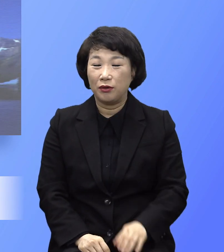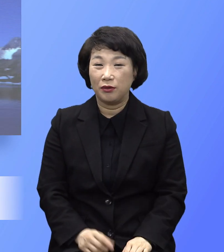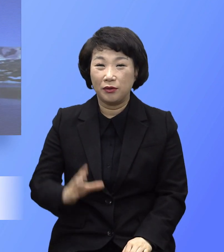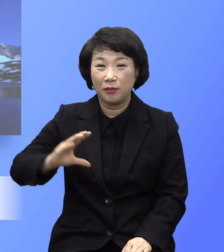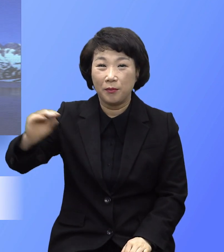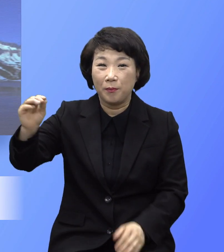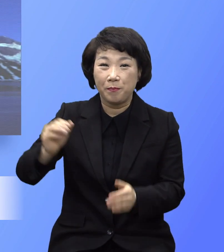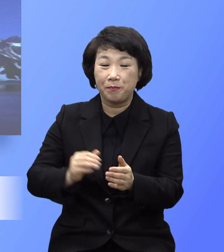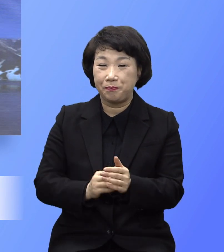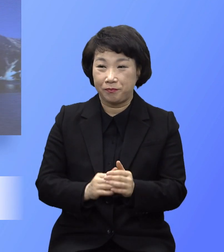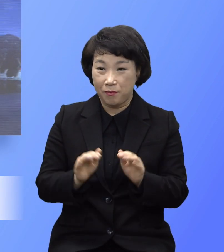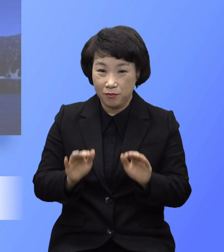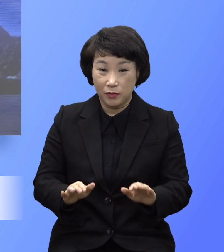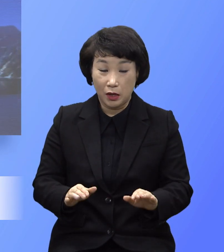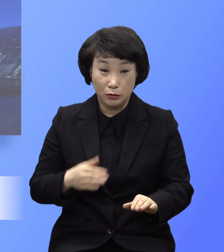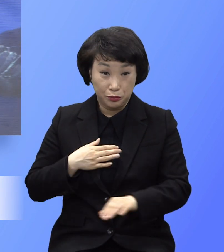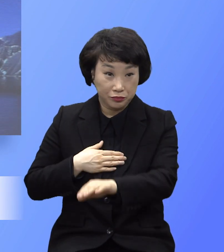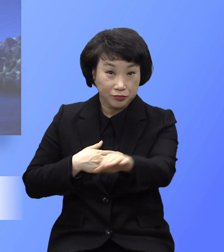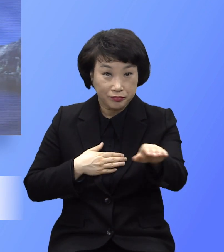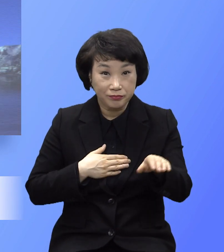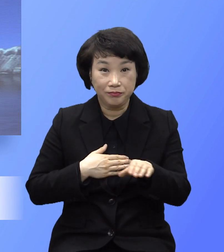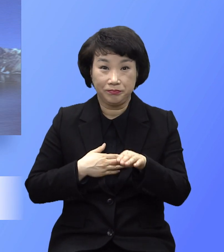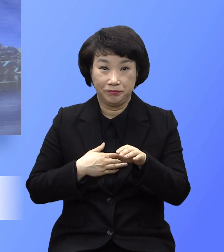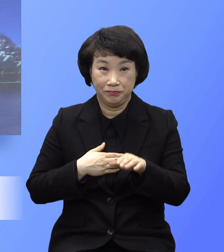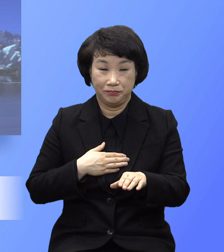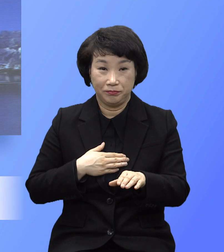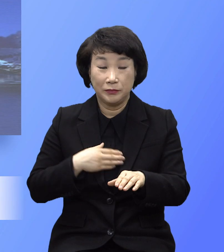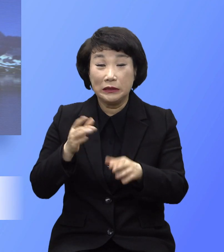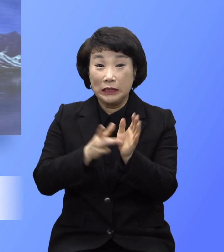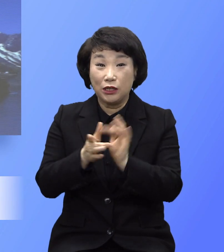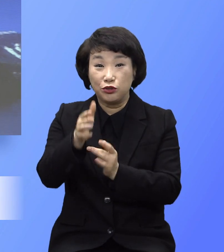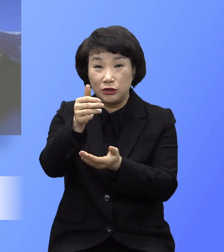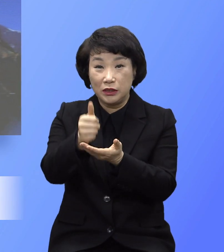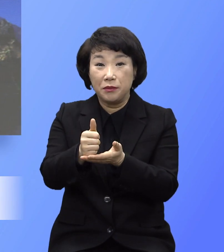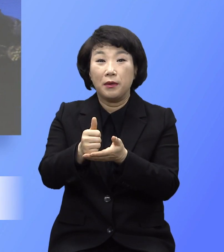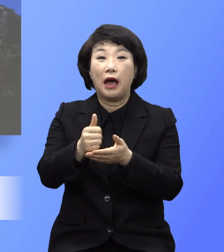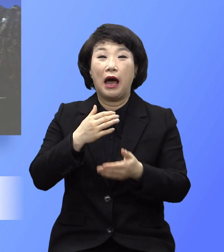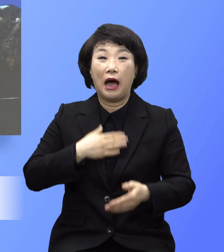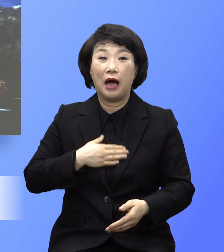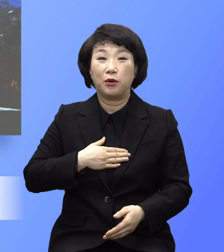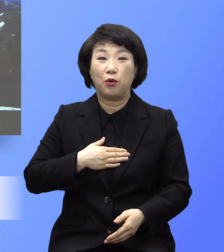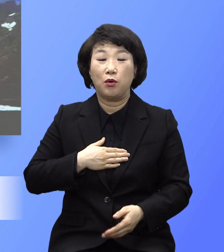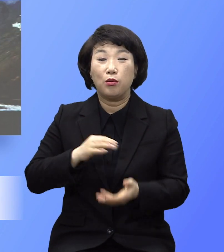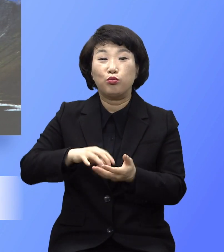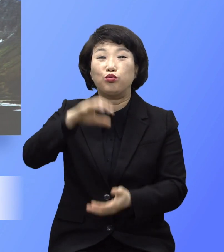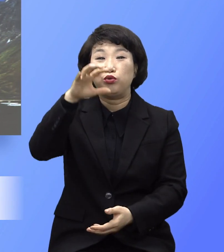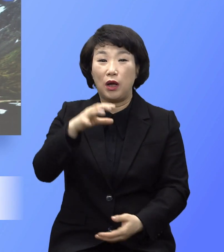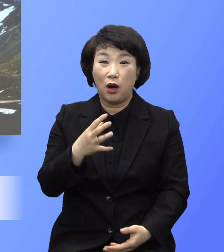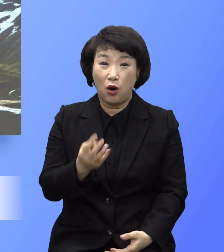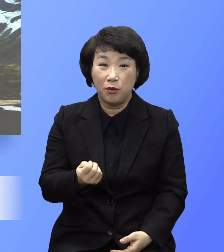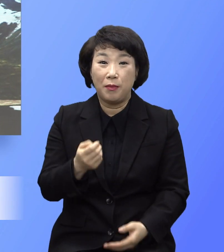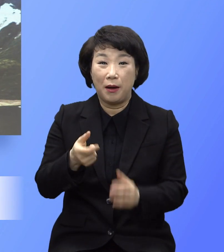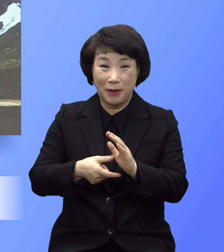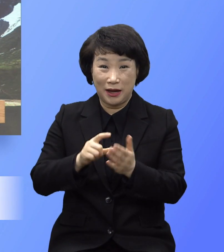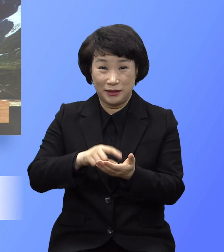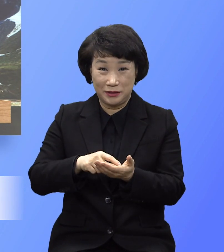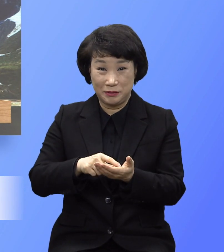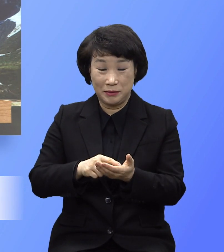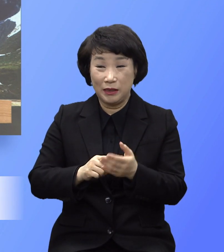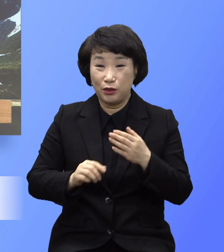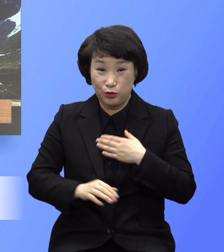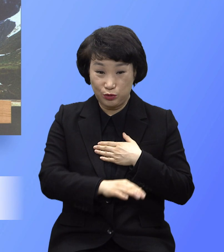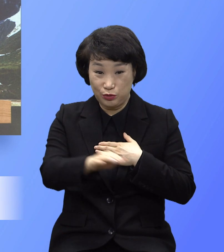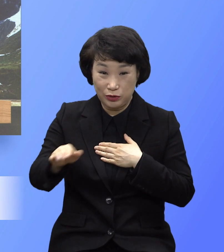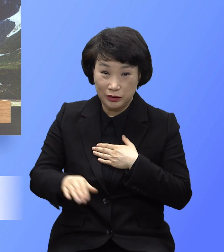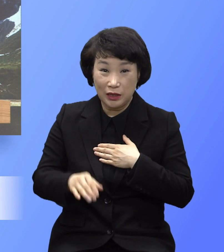예. 우리는 예수를 얼마나 알고 있느냐만큼